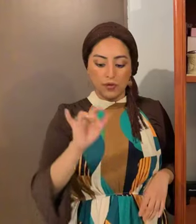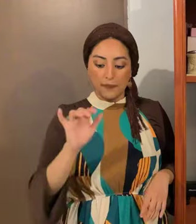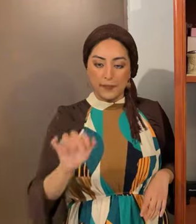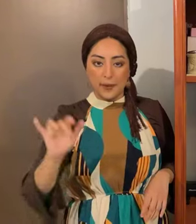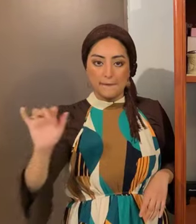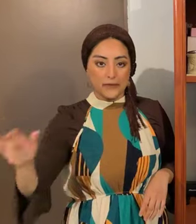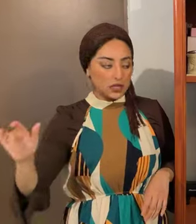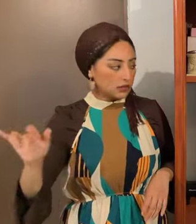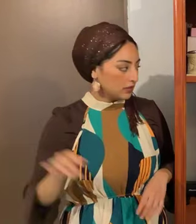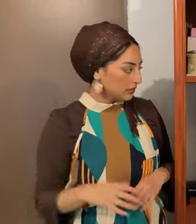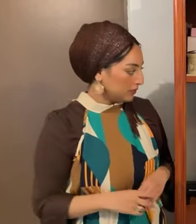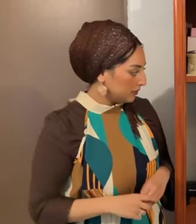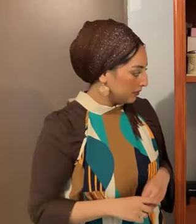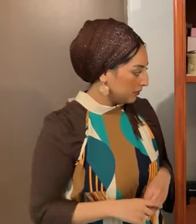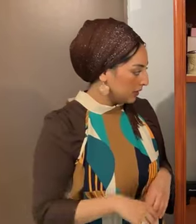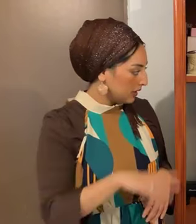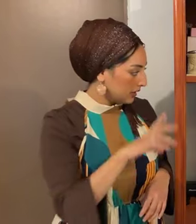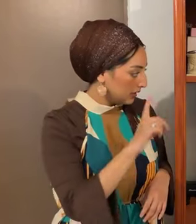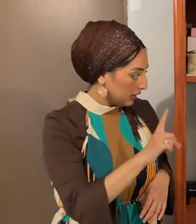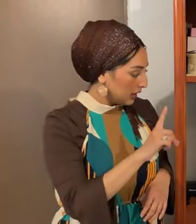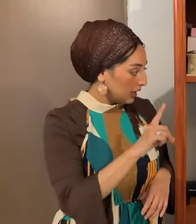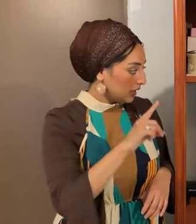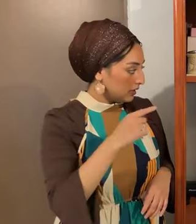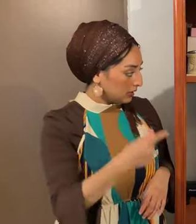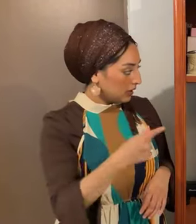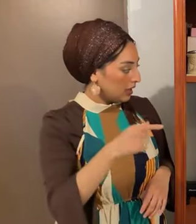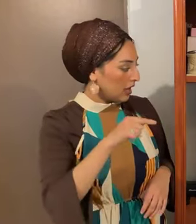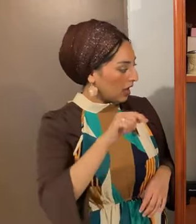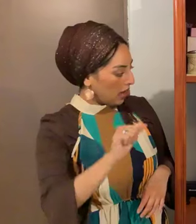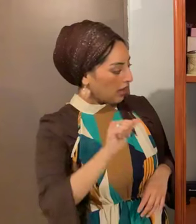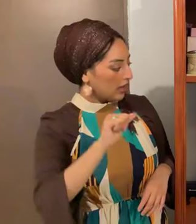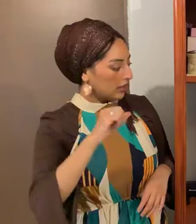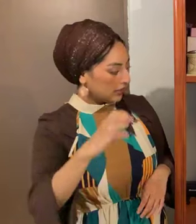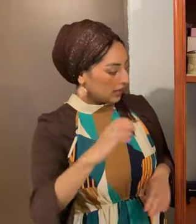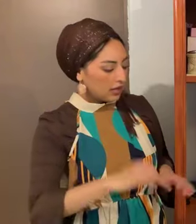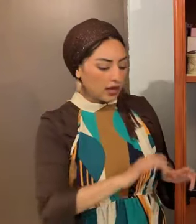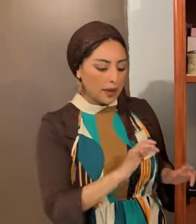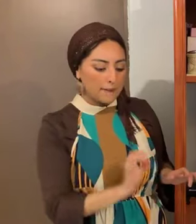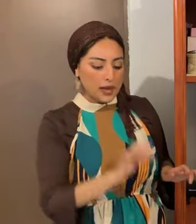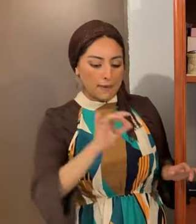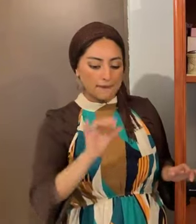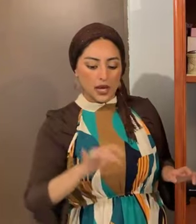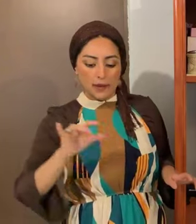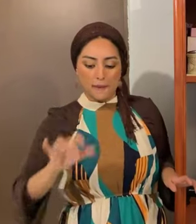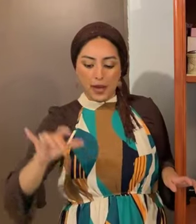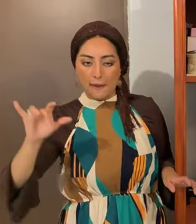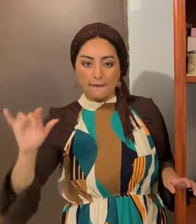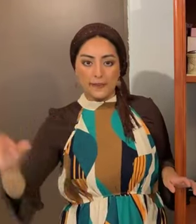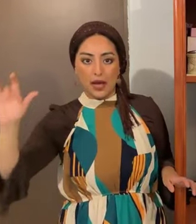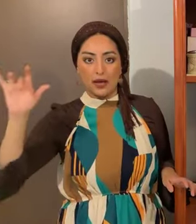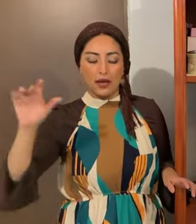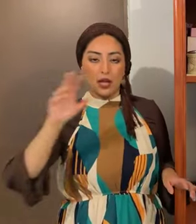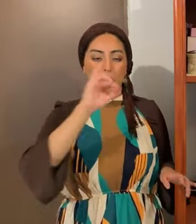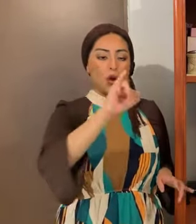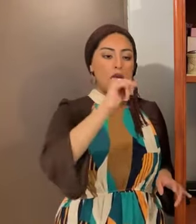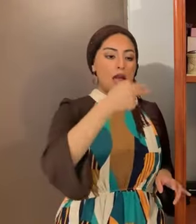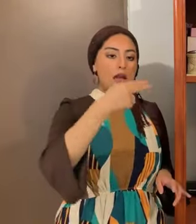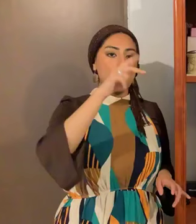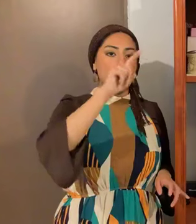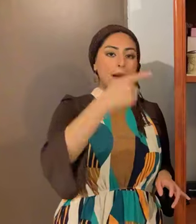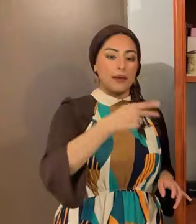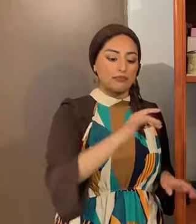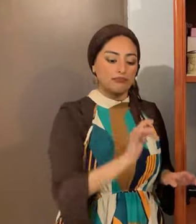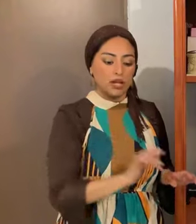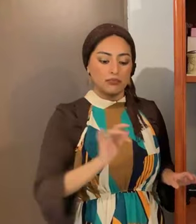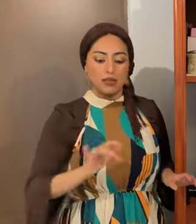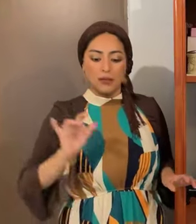Do. Aunque en orden. Re, La, Sol, Do, Yod, Hei, Vav,